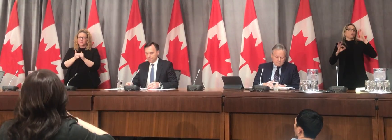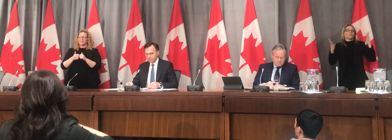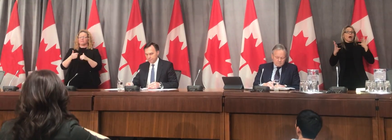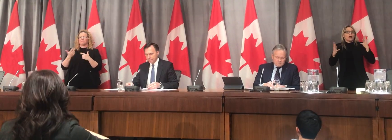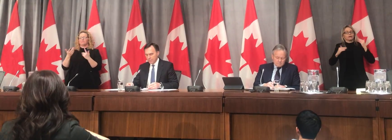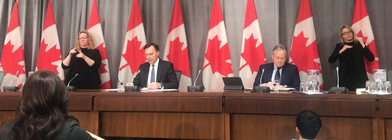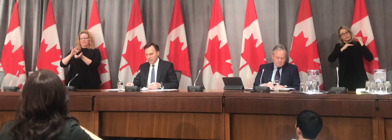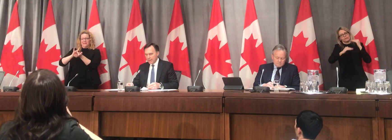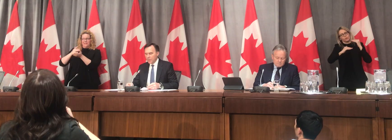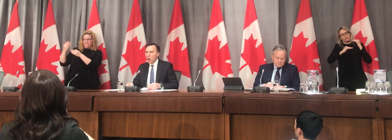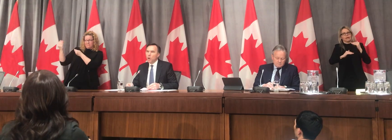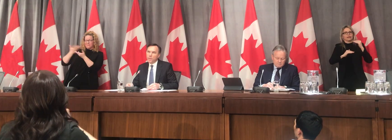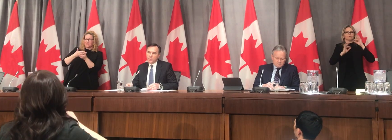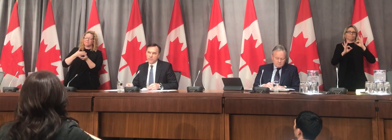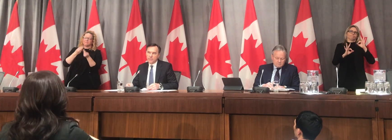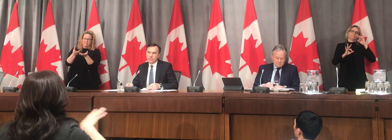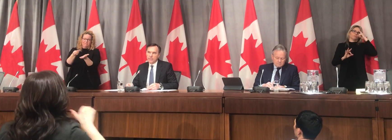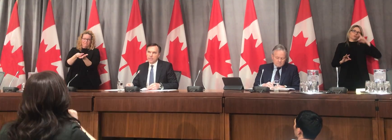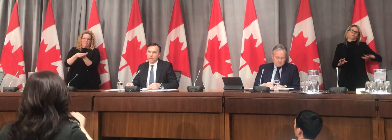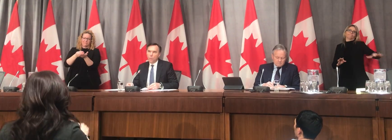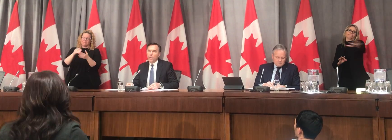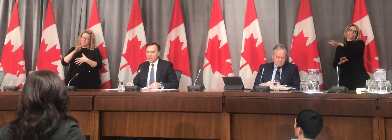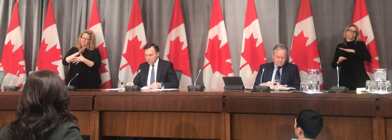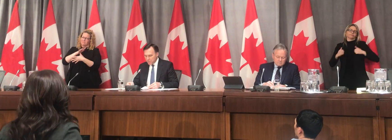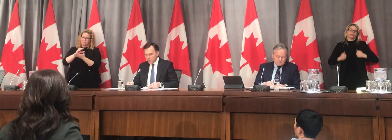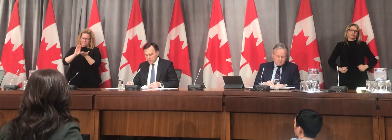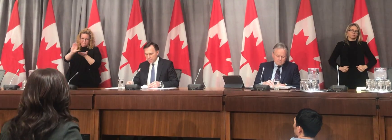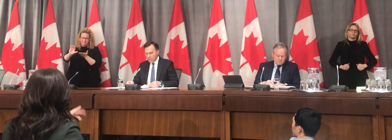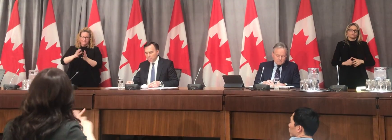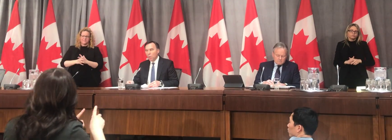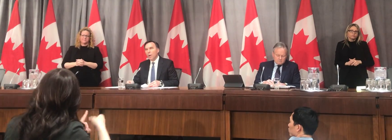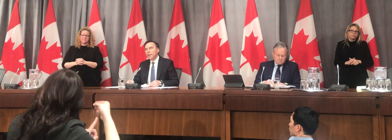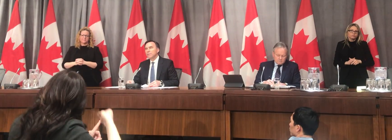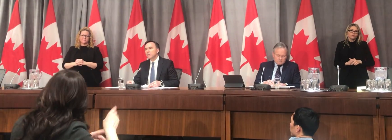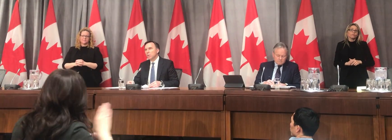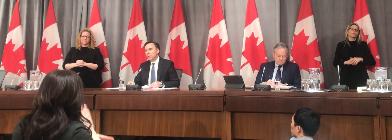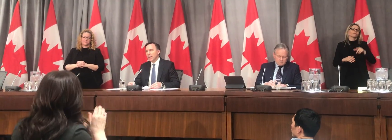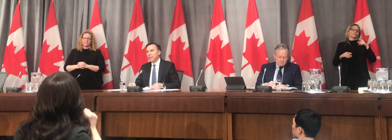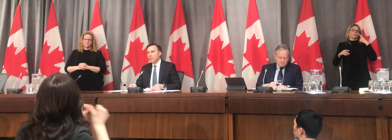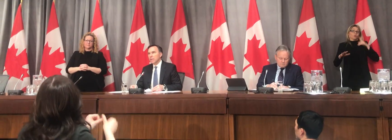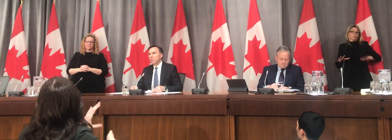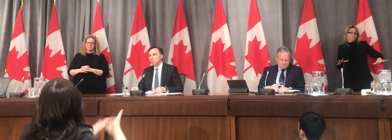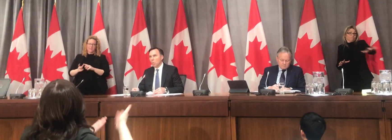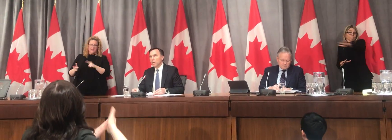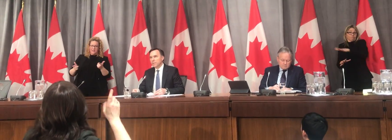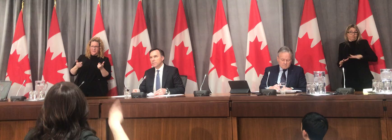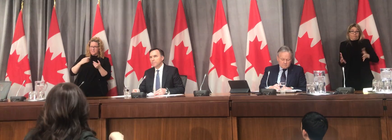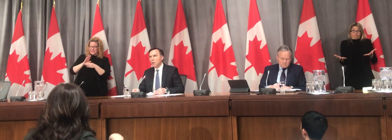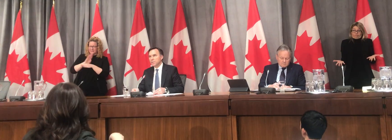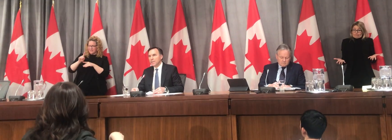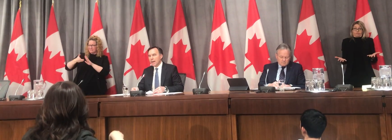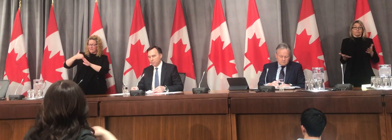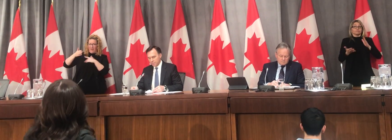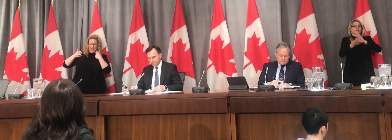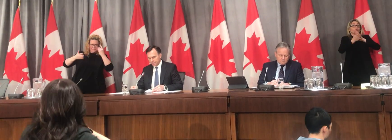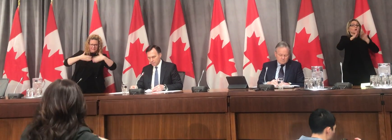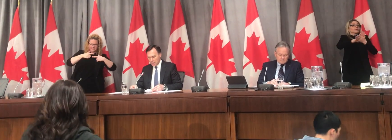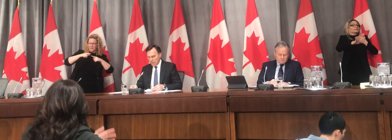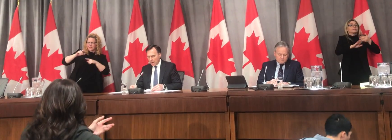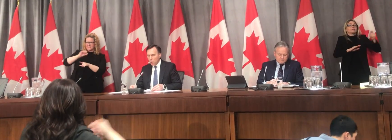gens. At the heart of this, we need businesses to keep going so that they can keep employees on